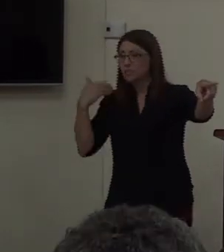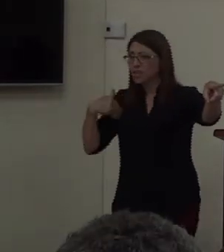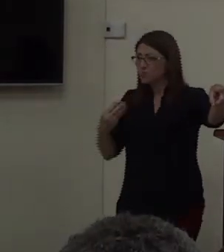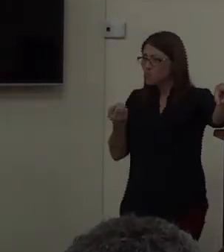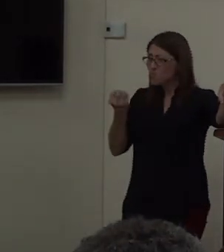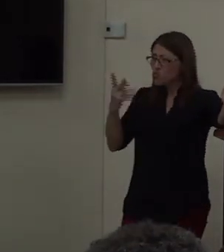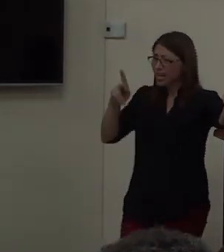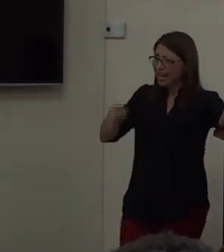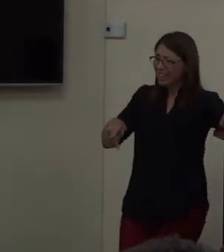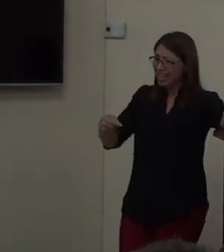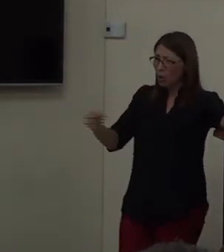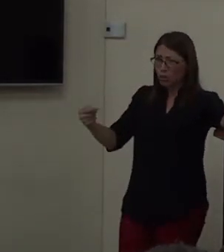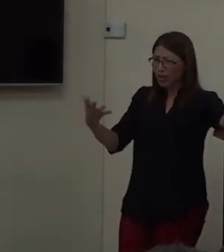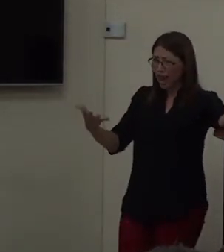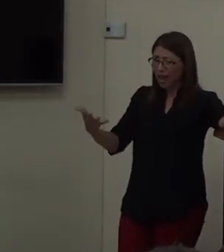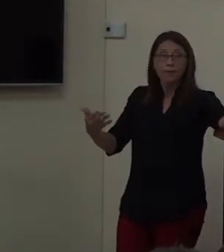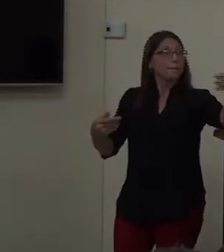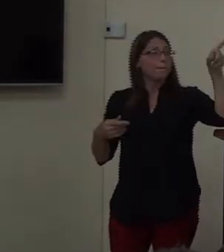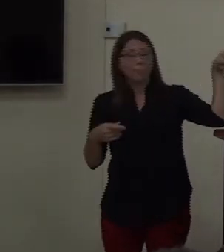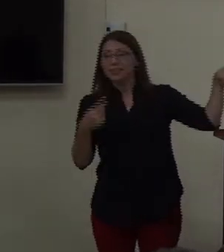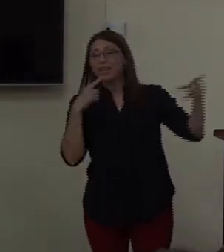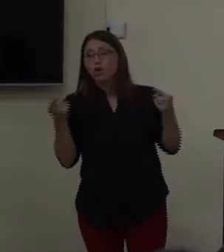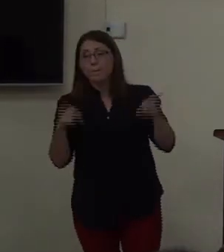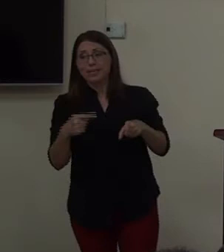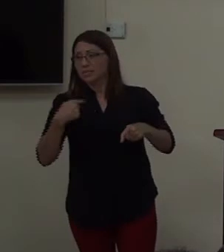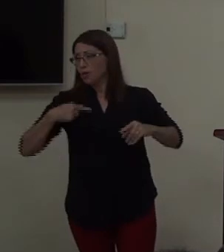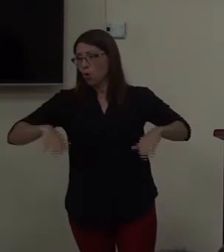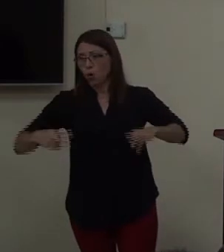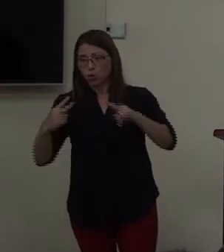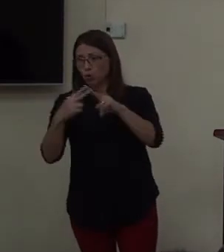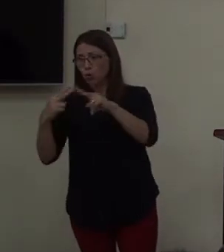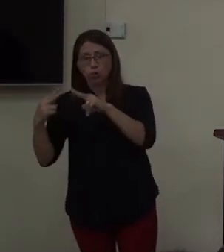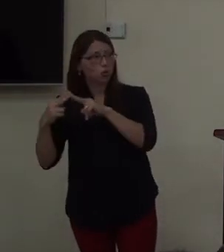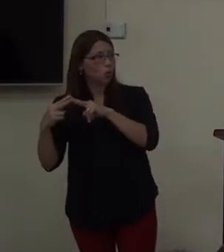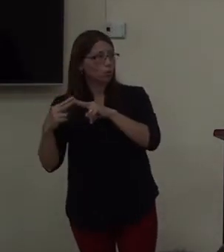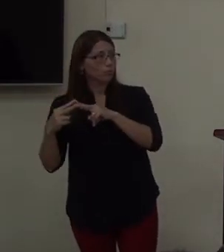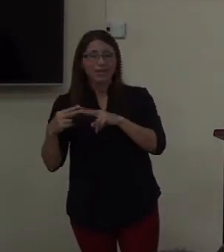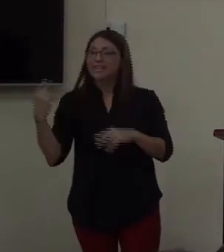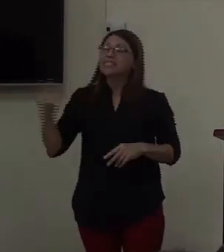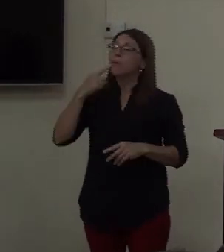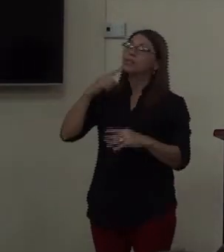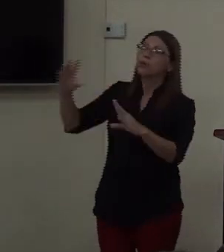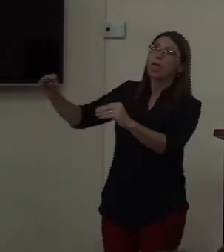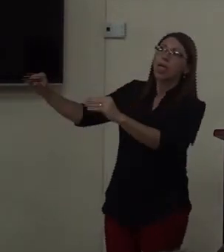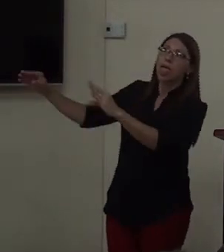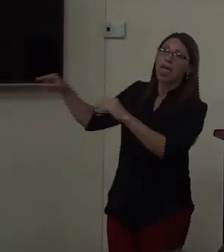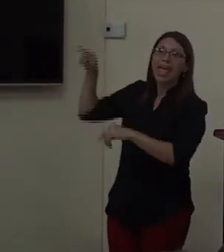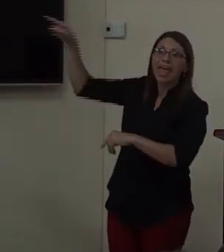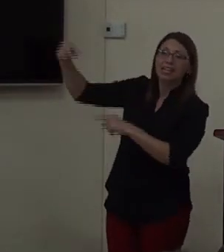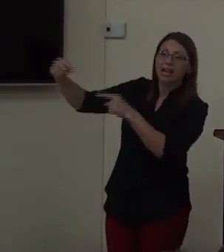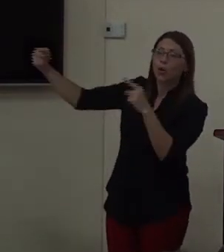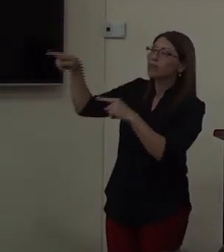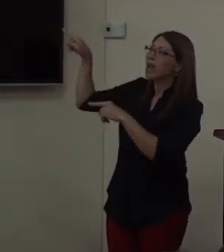gente en contra? Lo que pasa es que yo no los conozco, ¿verdad? Son siempre, ¿verdad? Él está en contra, él está, entonces. Saber